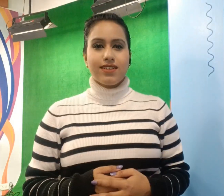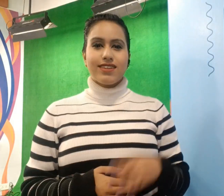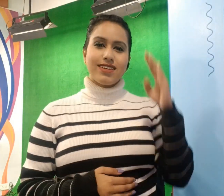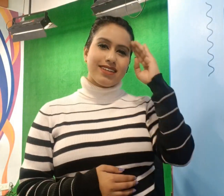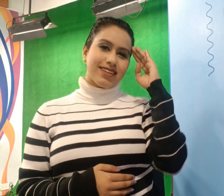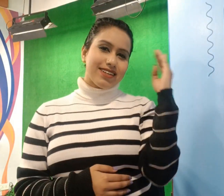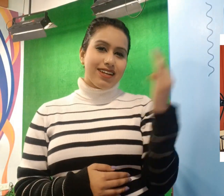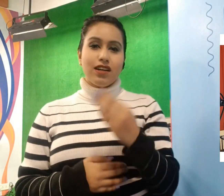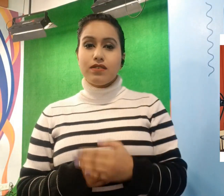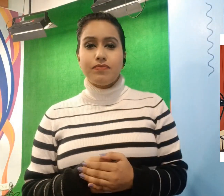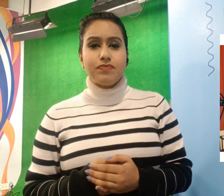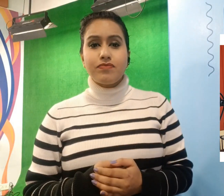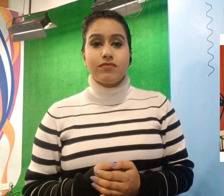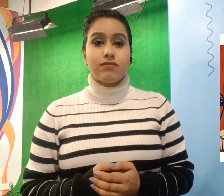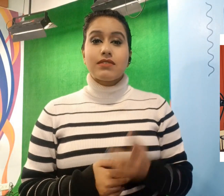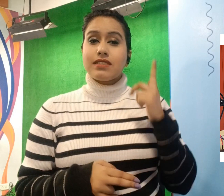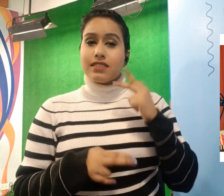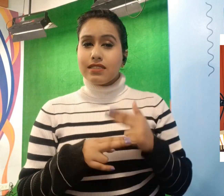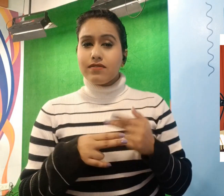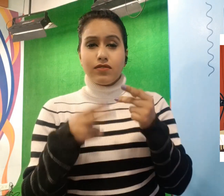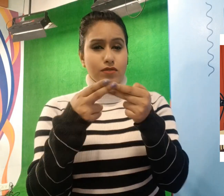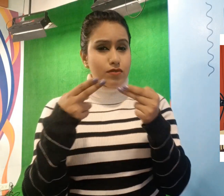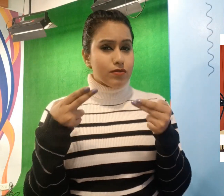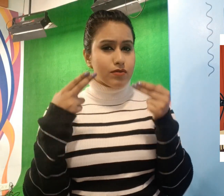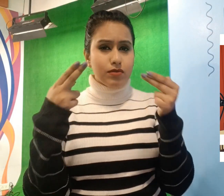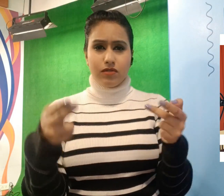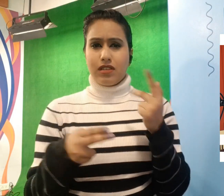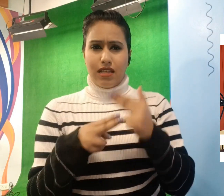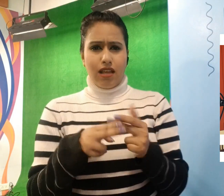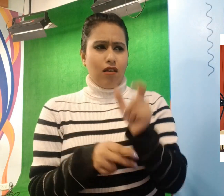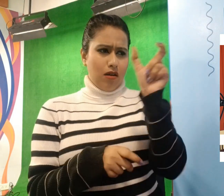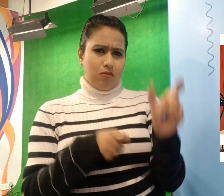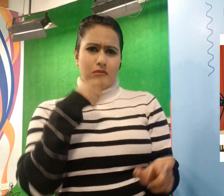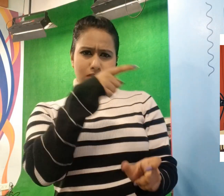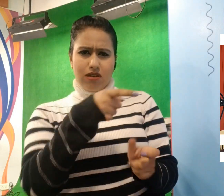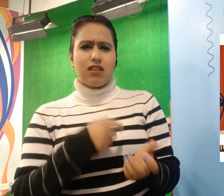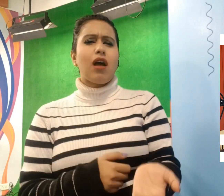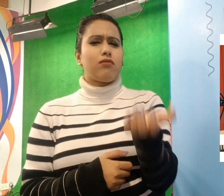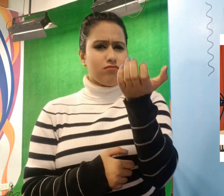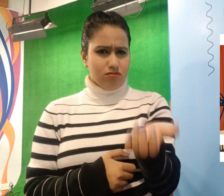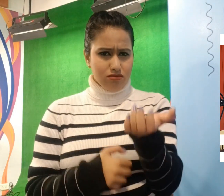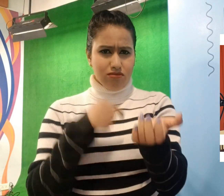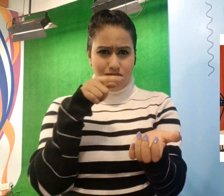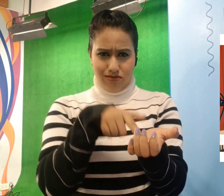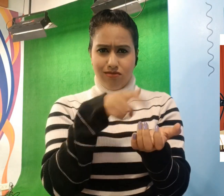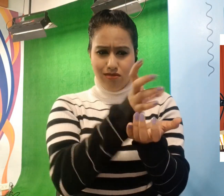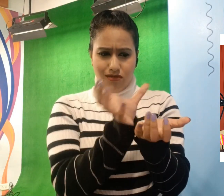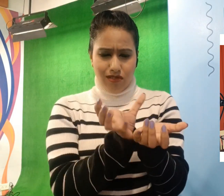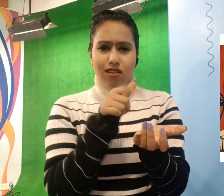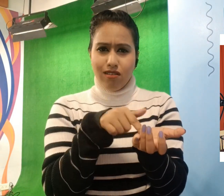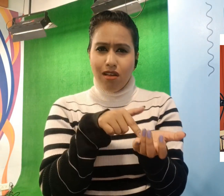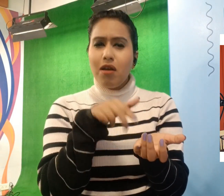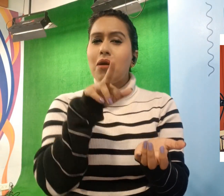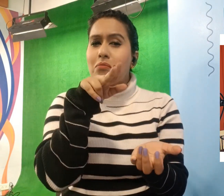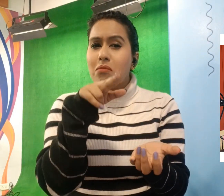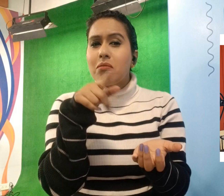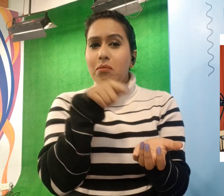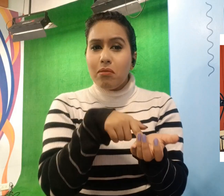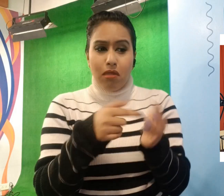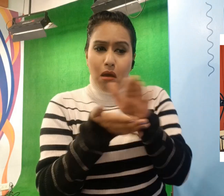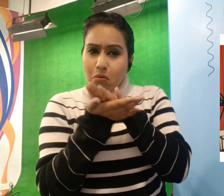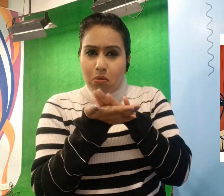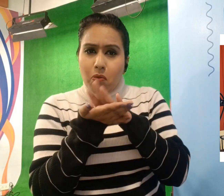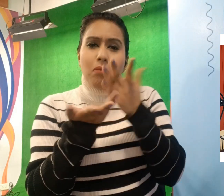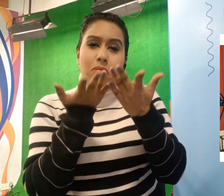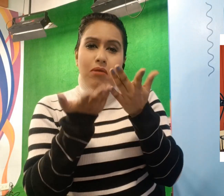शुरू करते हैं। किसी ने बड़े कमाल की बात कही है कि बर्तन खाली हो तो ये मत सोचो कि मांगने आया है, हो